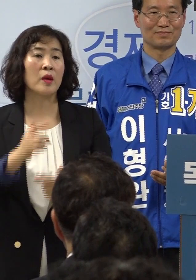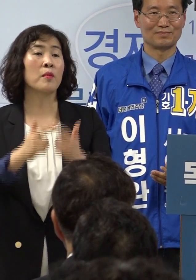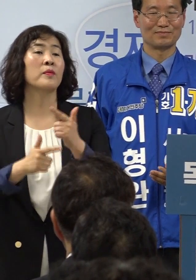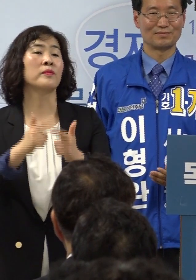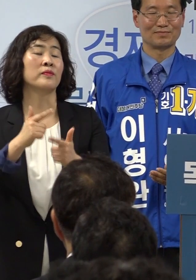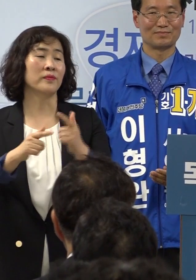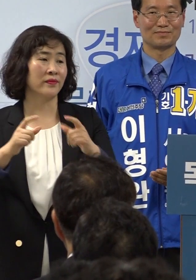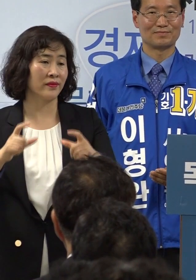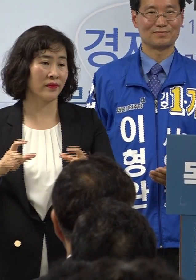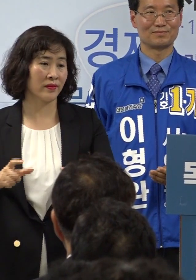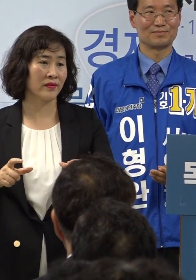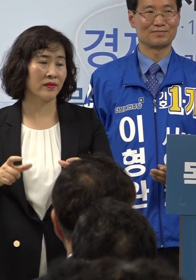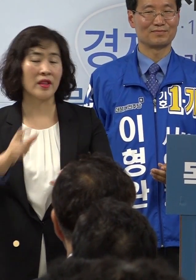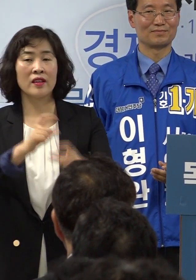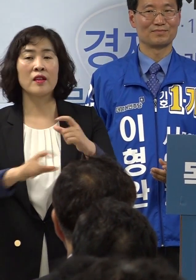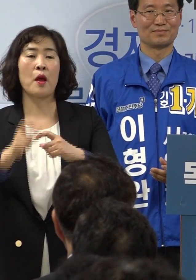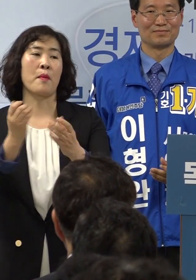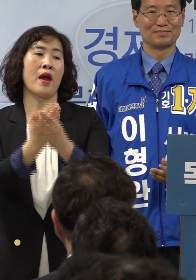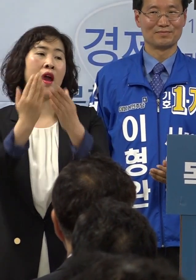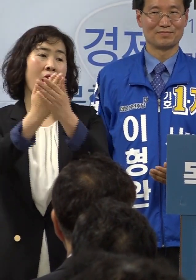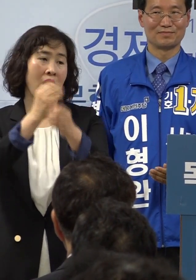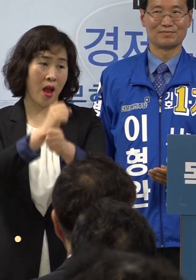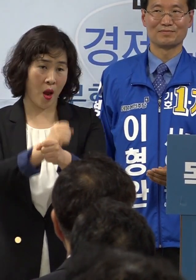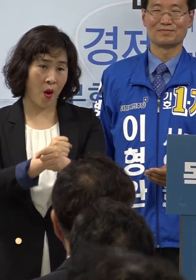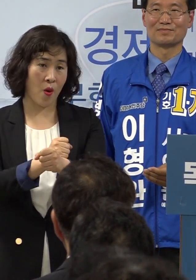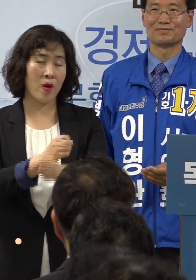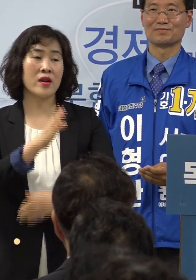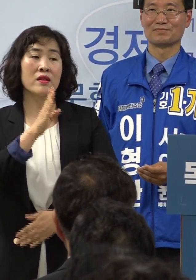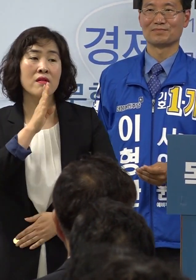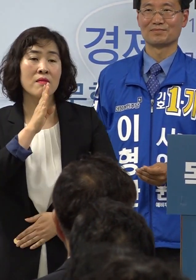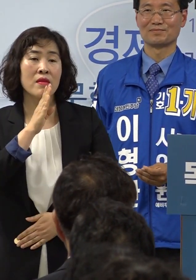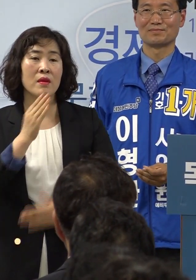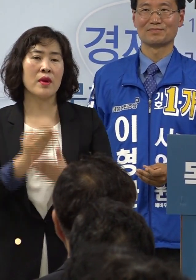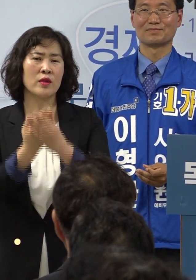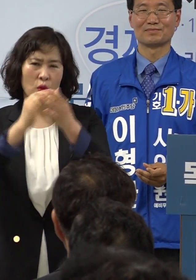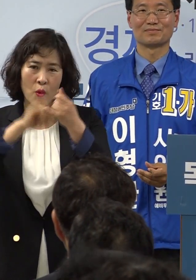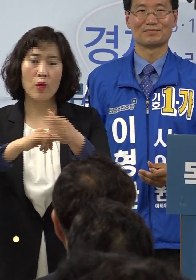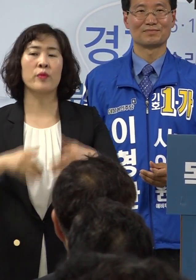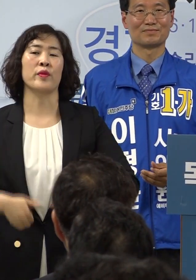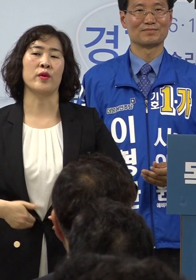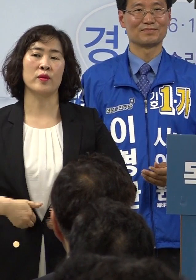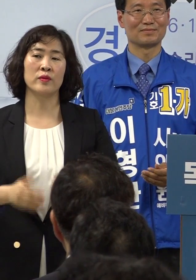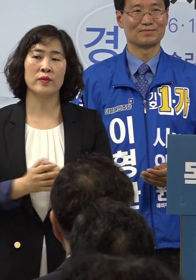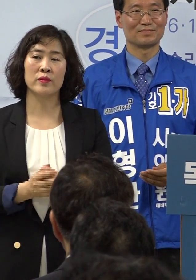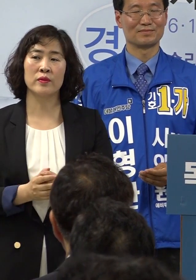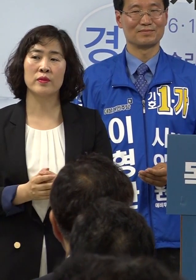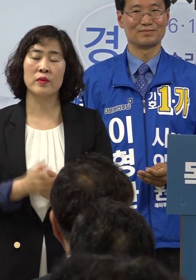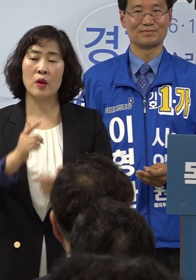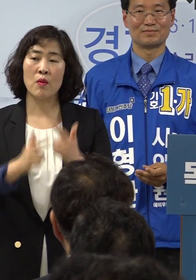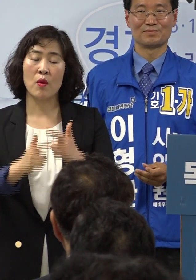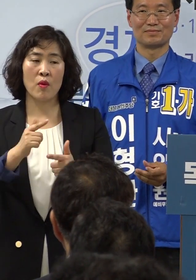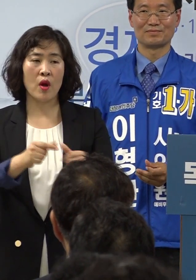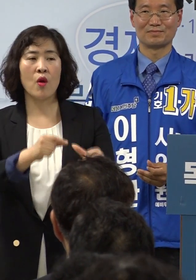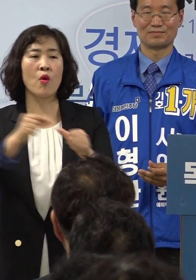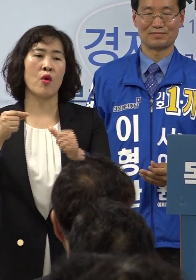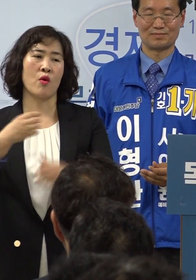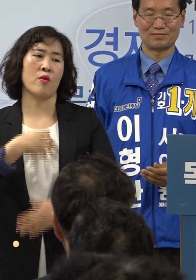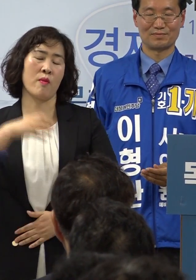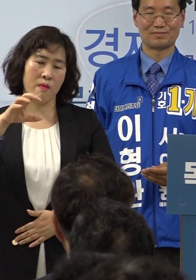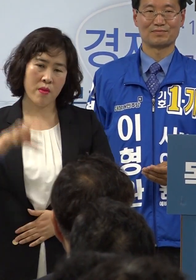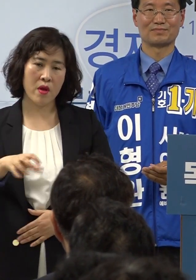목포가 더욱 발전하고 정말 발전이 돼야 됩니다. 목포가 고용위기